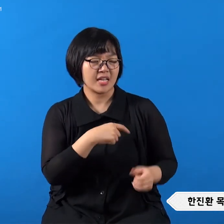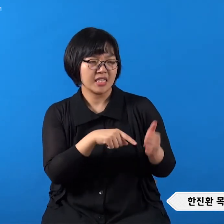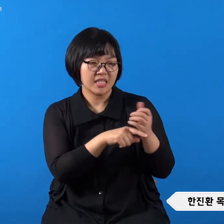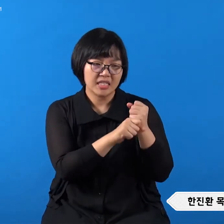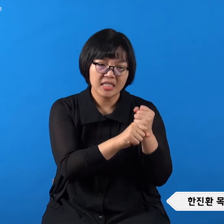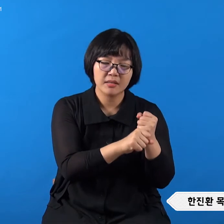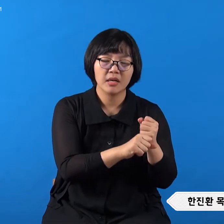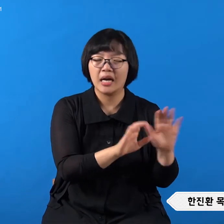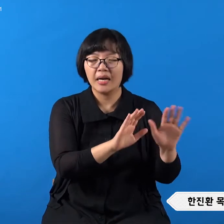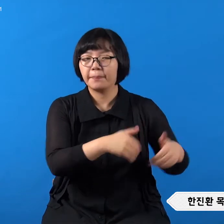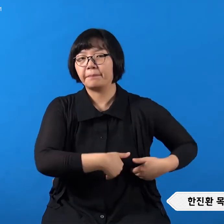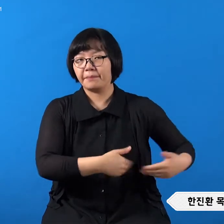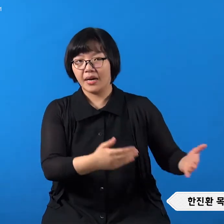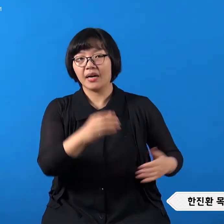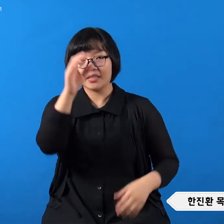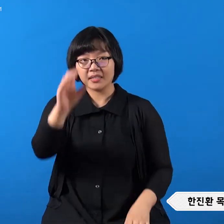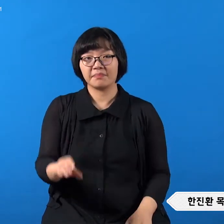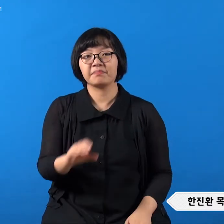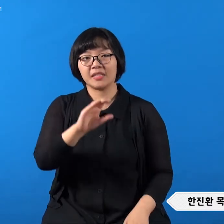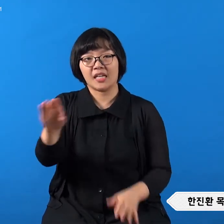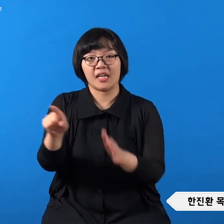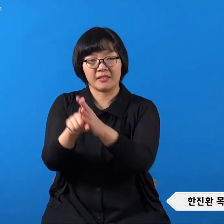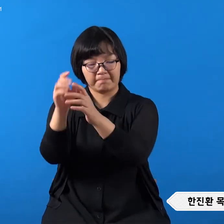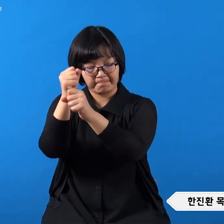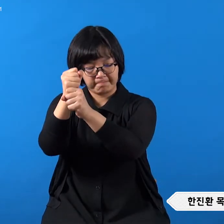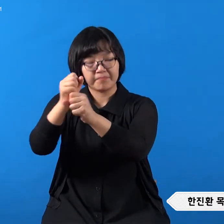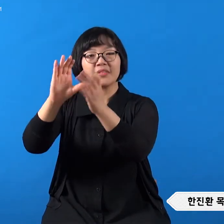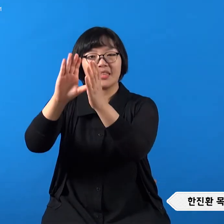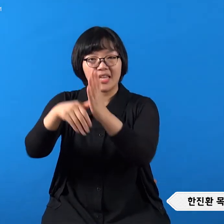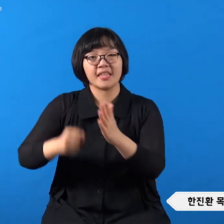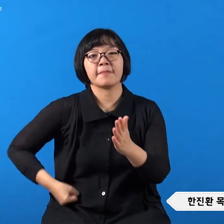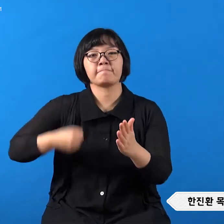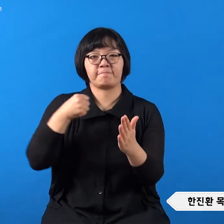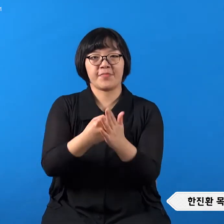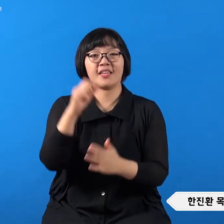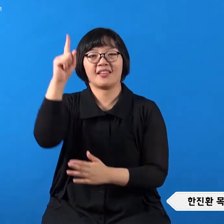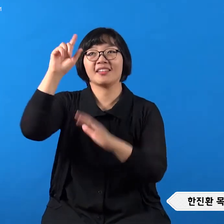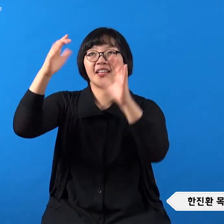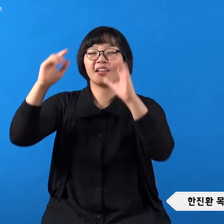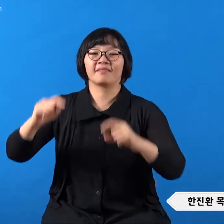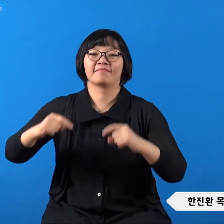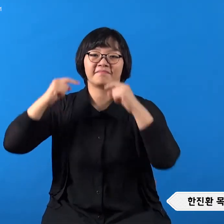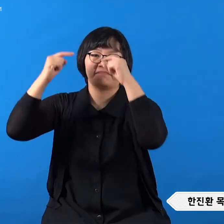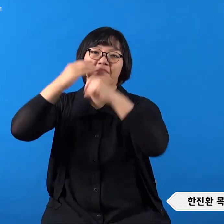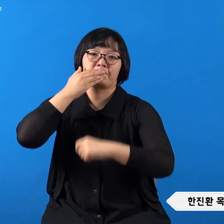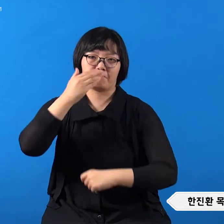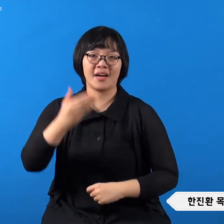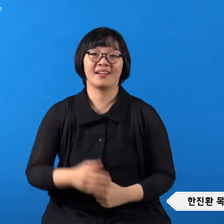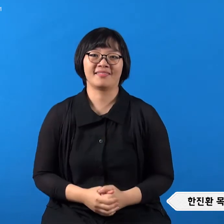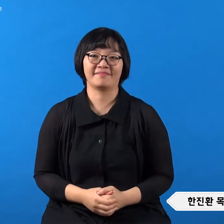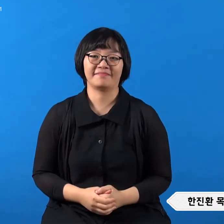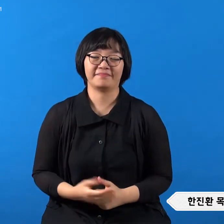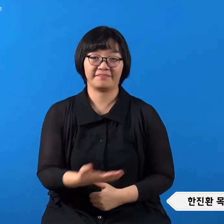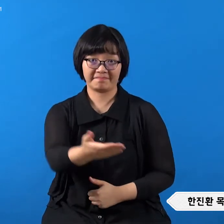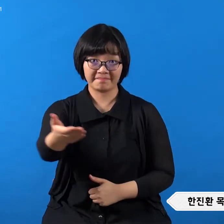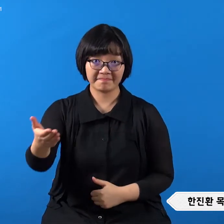예수님의 십자가를 꼭 붙들 때 여러분 담대하게 천국으로 갈 수 있습니다. 그래서 여러분 그렇게 승리하셔야